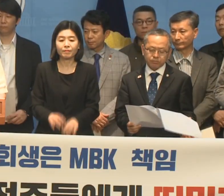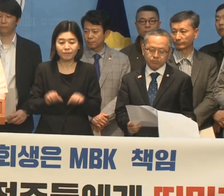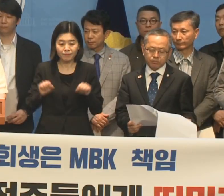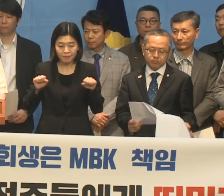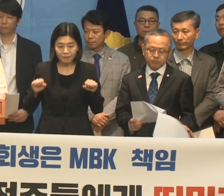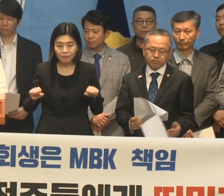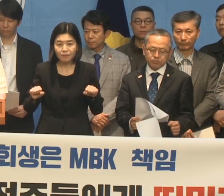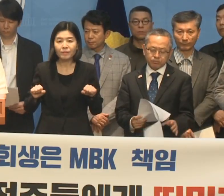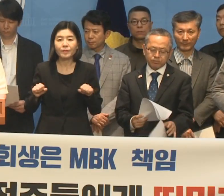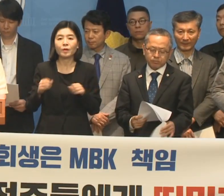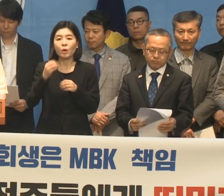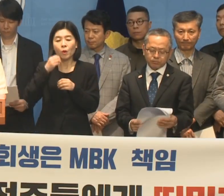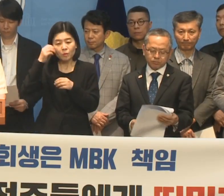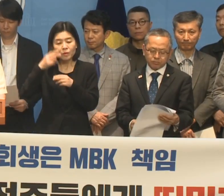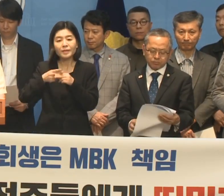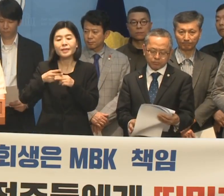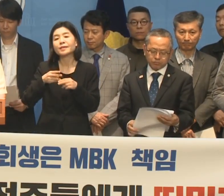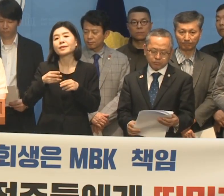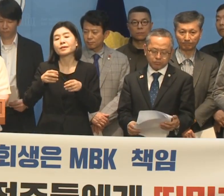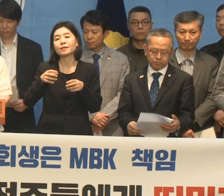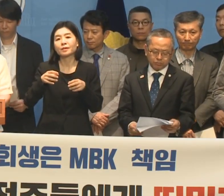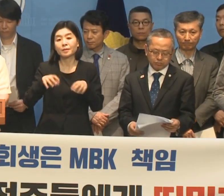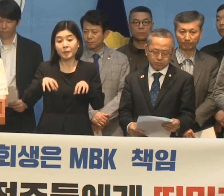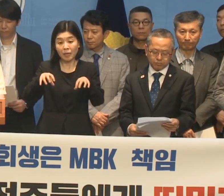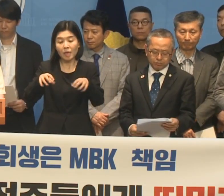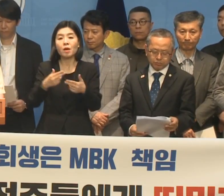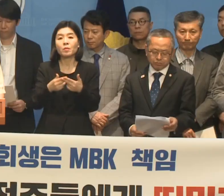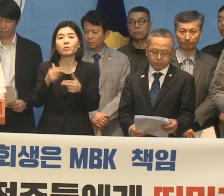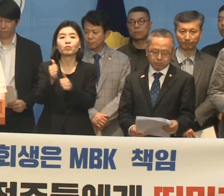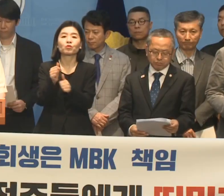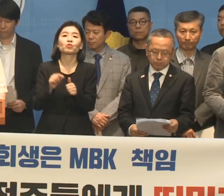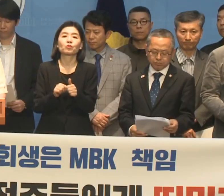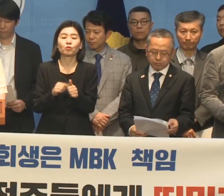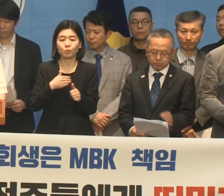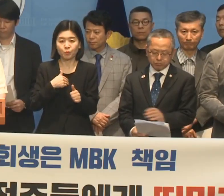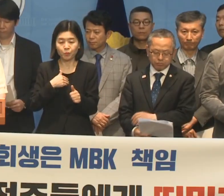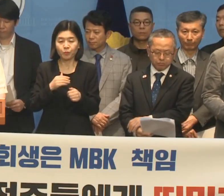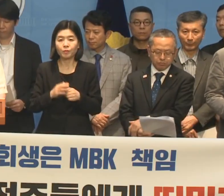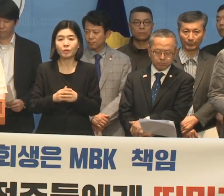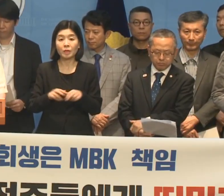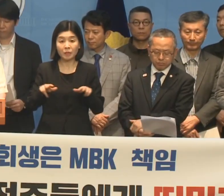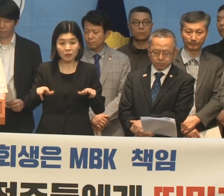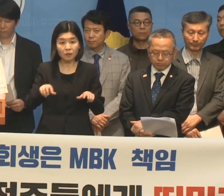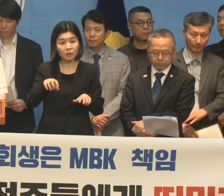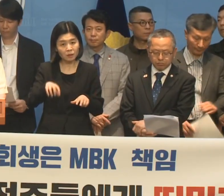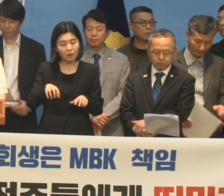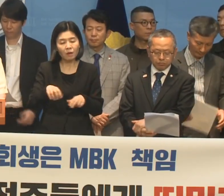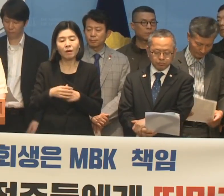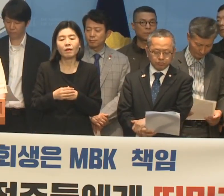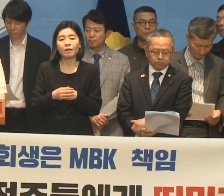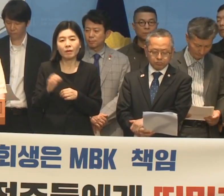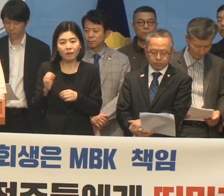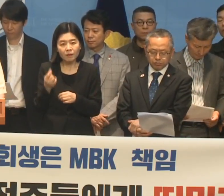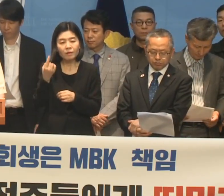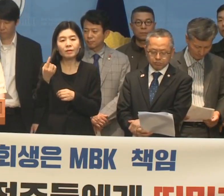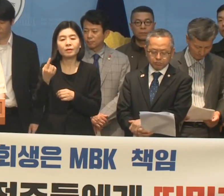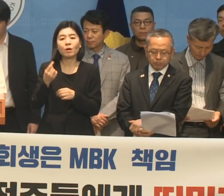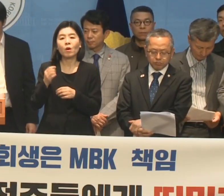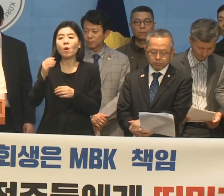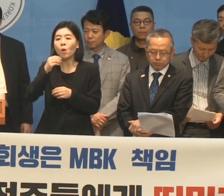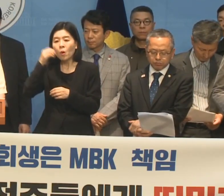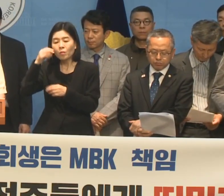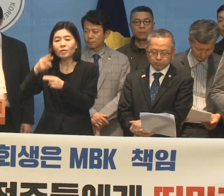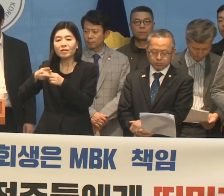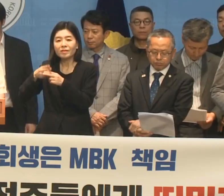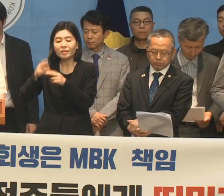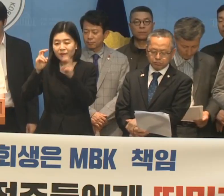안녕하십니까. 홈플러스 입점 점주 협의회 부회장 강경모입니다. 오늘 이 자리를 빌어 저희 협의회는 홈플러스의